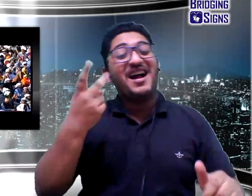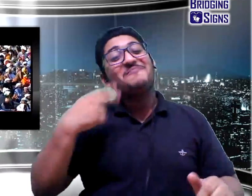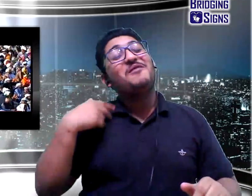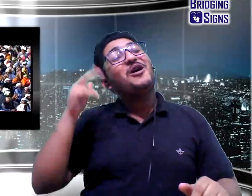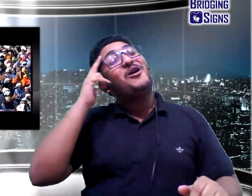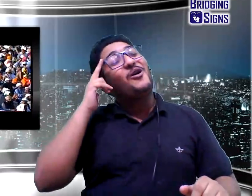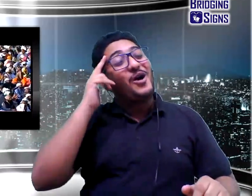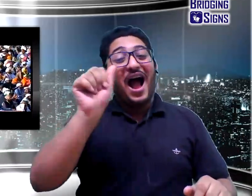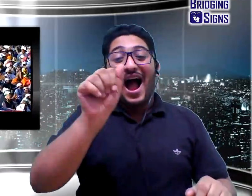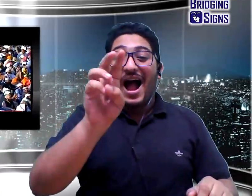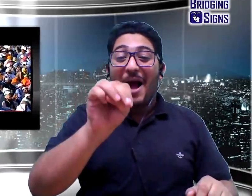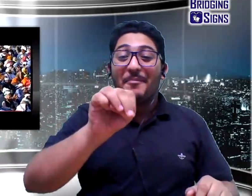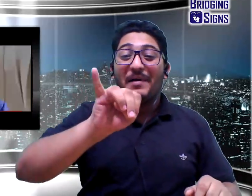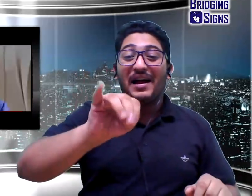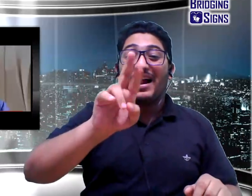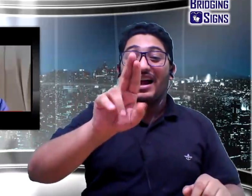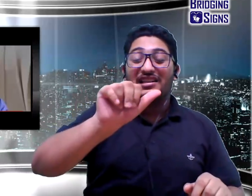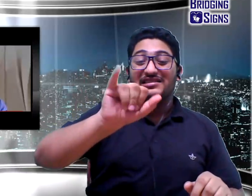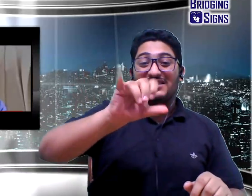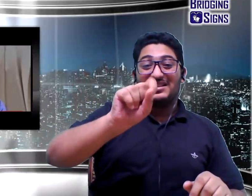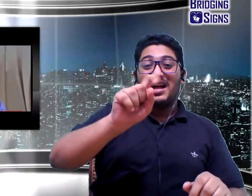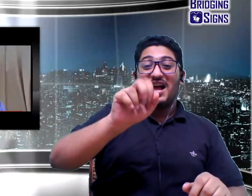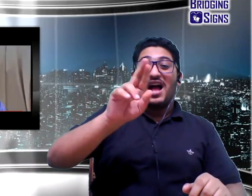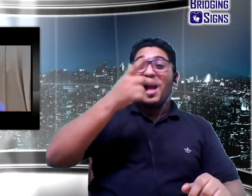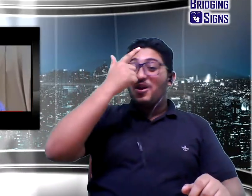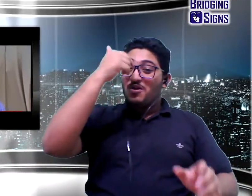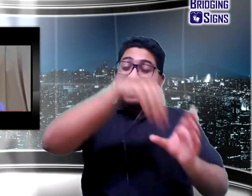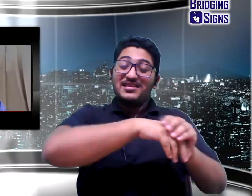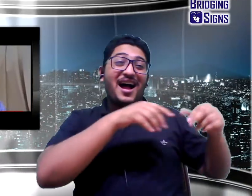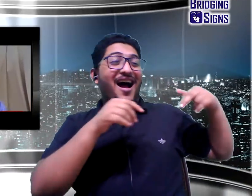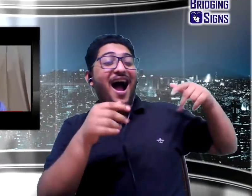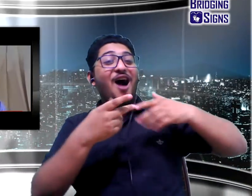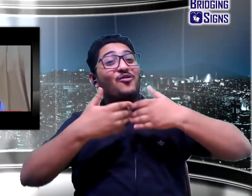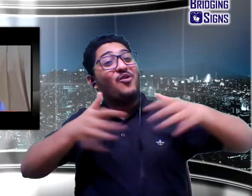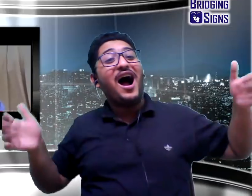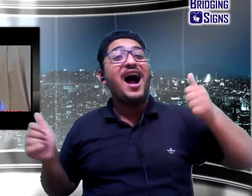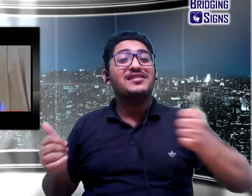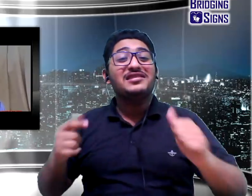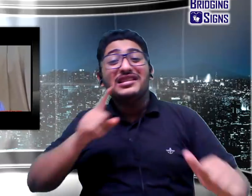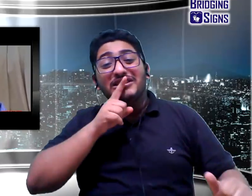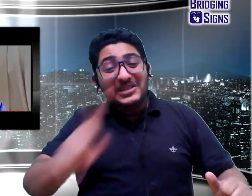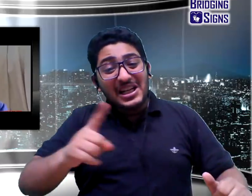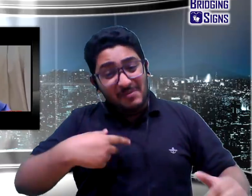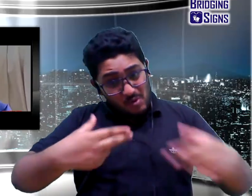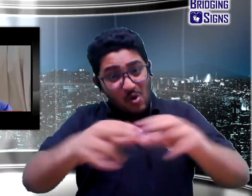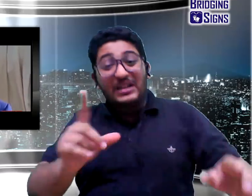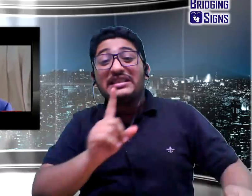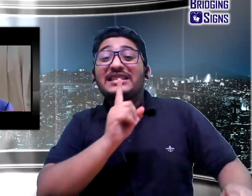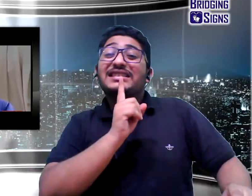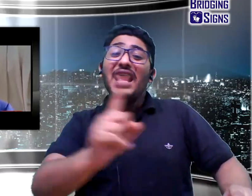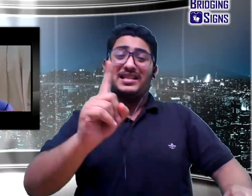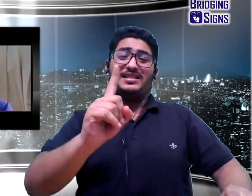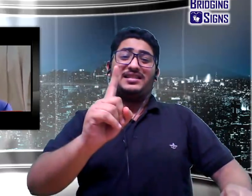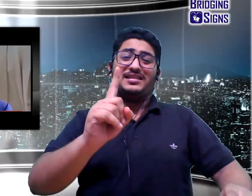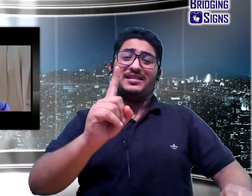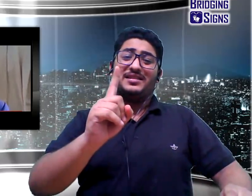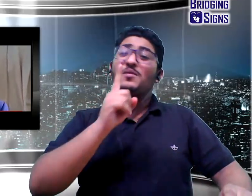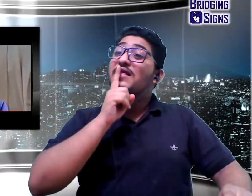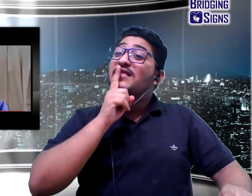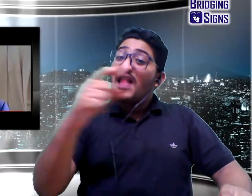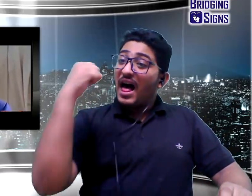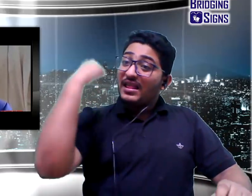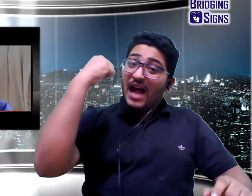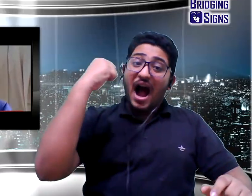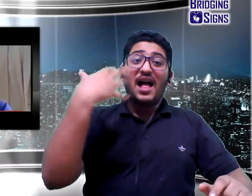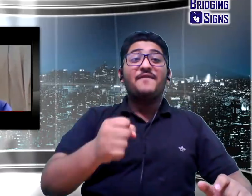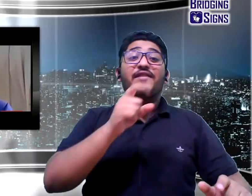सुपना, ए सिद्धू दा सुपना है। कोई डर नहीं, कोई भय नहीं, सच दे विच, सच बोलण दे विच, सच